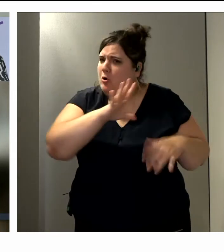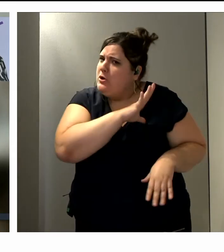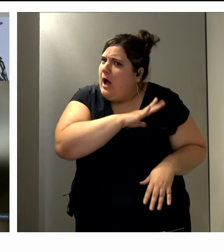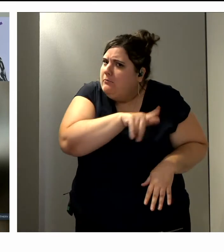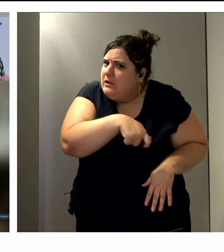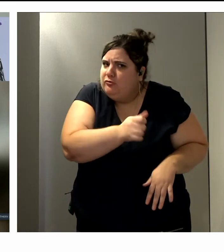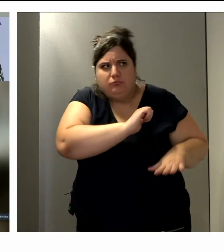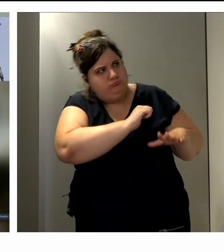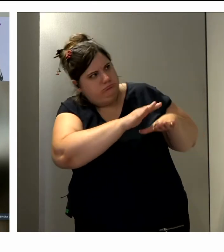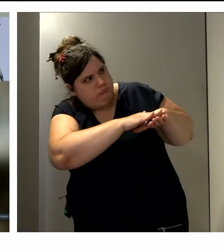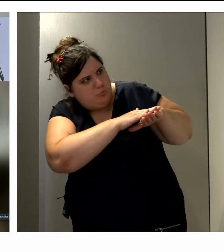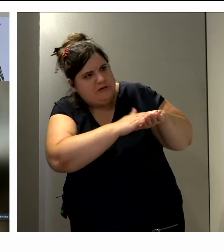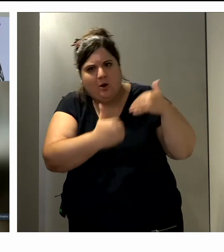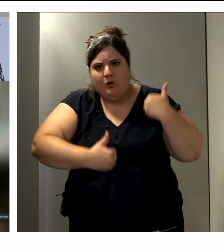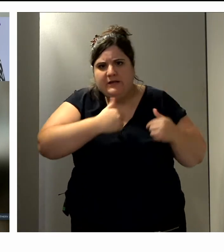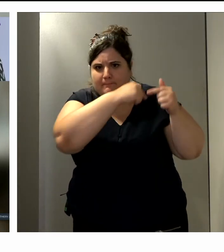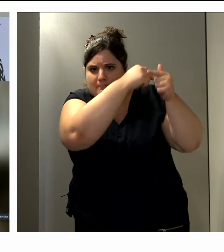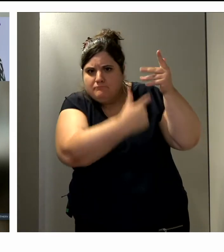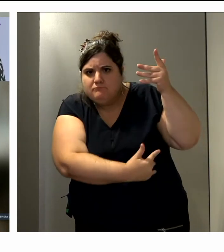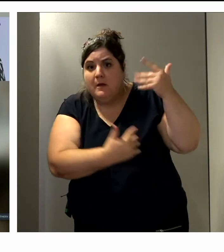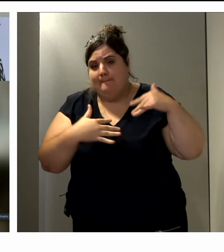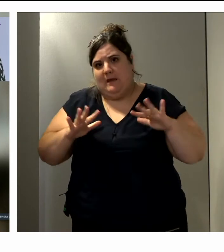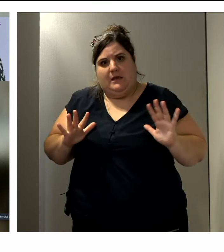une. Simplement, c'est vrai qu'il est peut-être